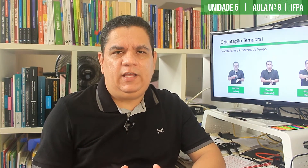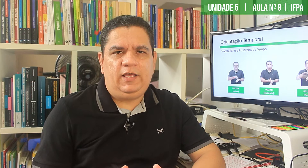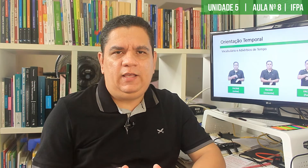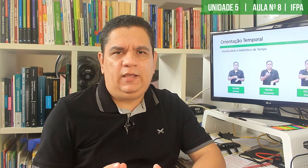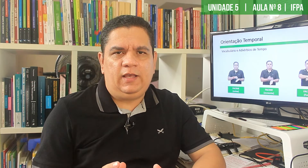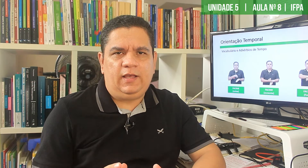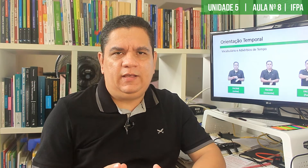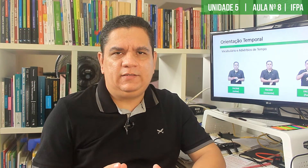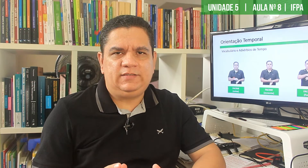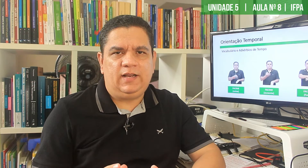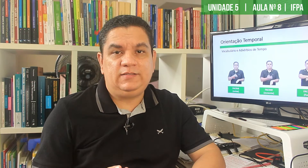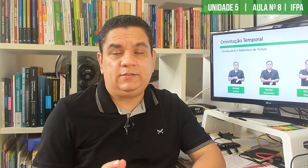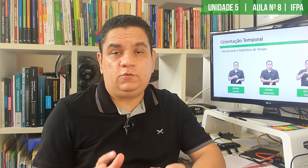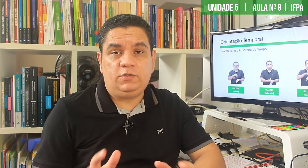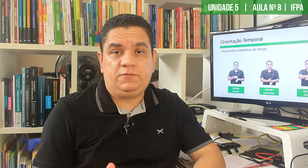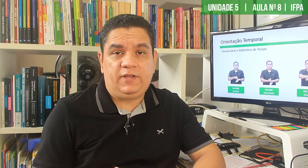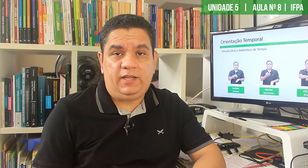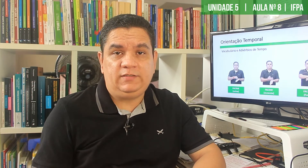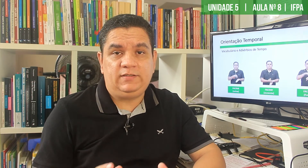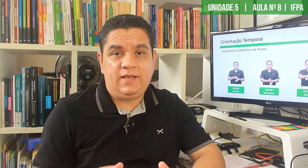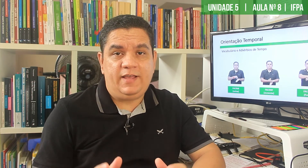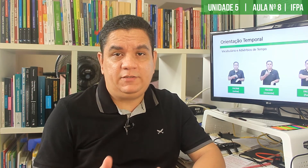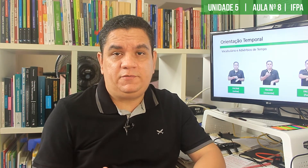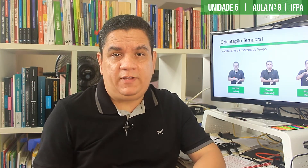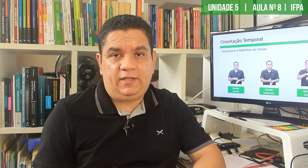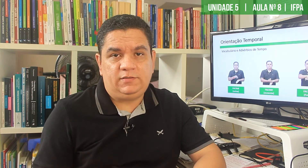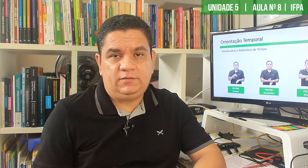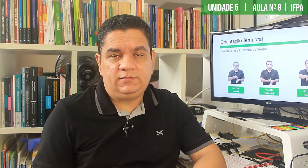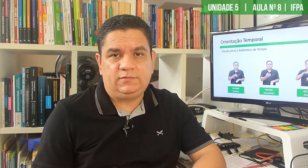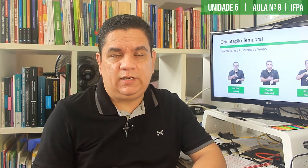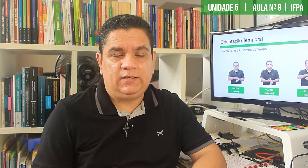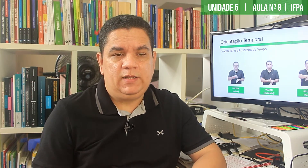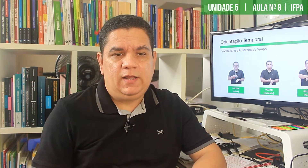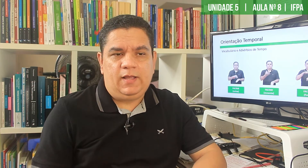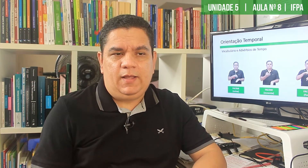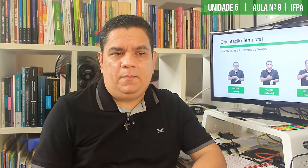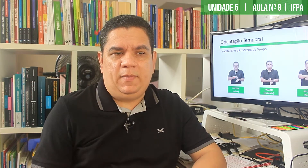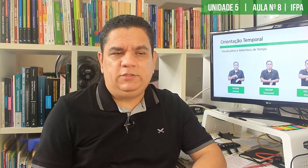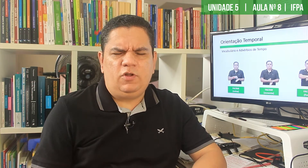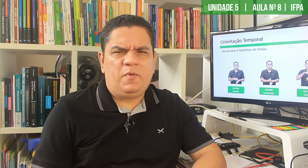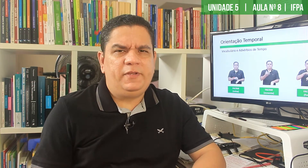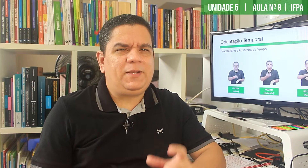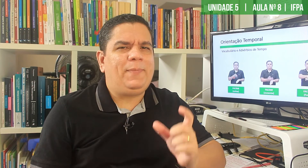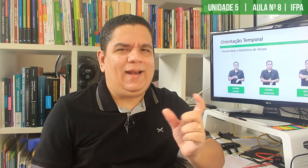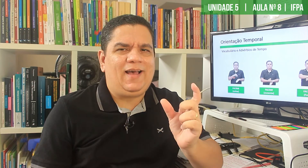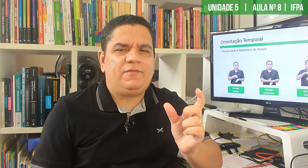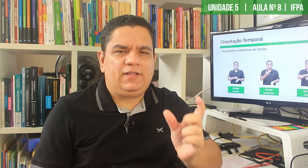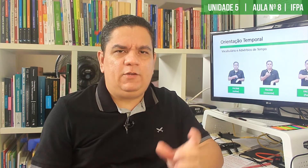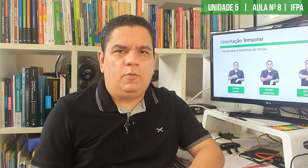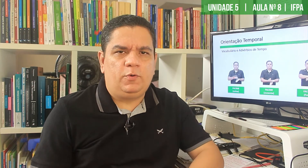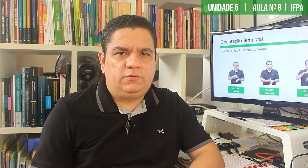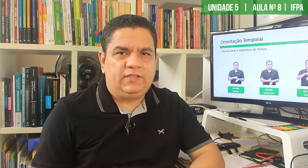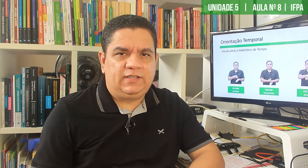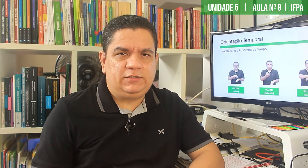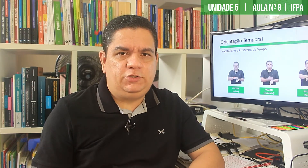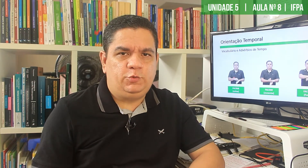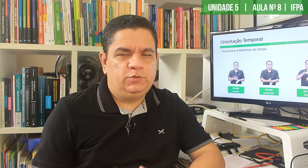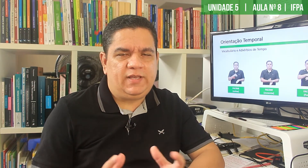têm sinalizações diferentes, ideias diferentes, tá? Mas normalmente a palavra da língua portuguesa que a gente usa é a